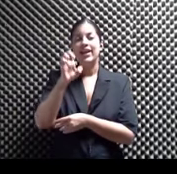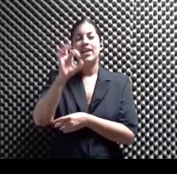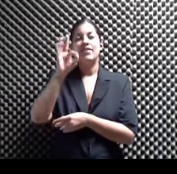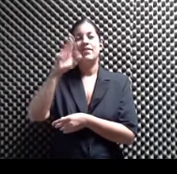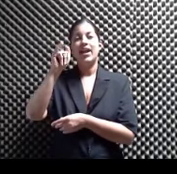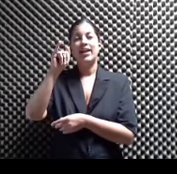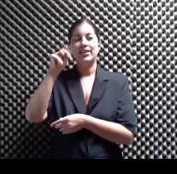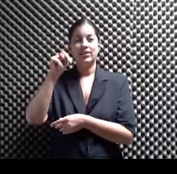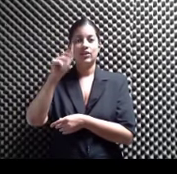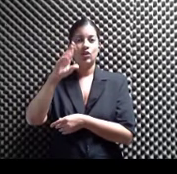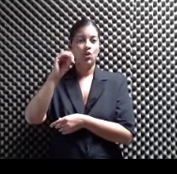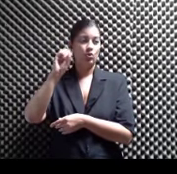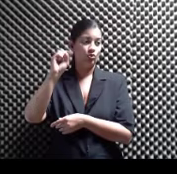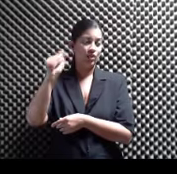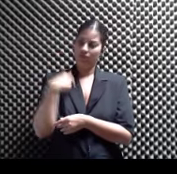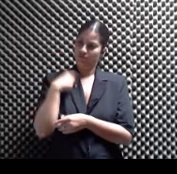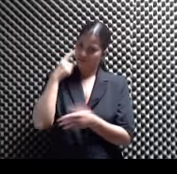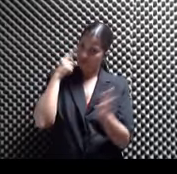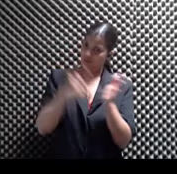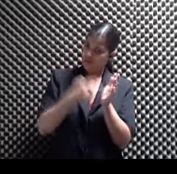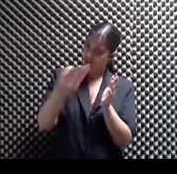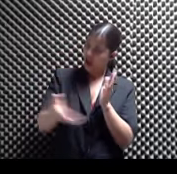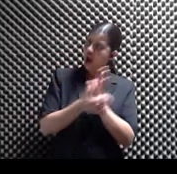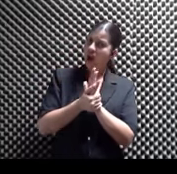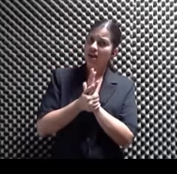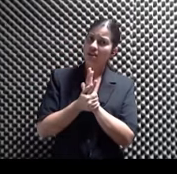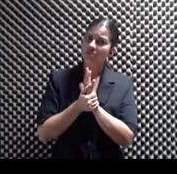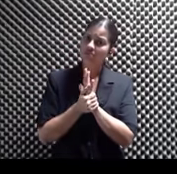Y entonces me pude dar cuenta de la calidad, ¿no?